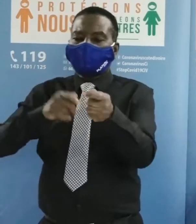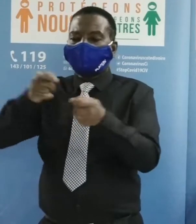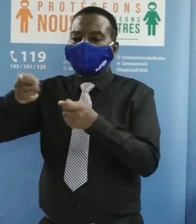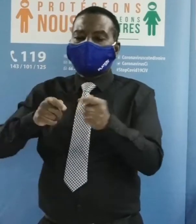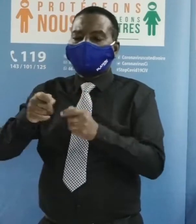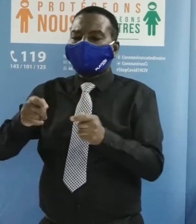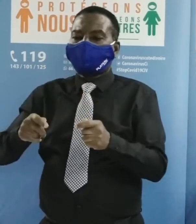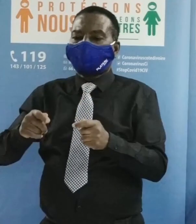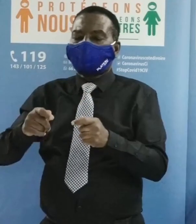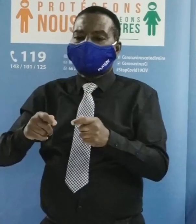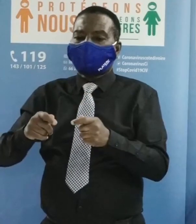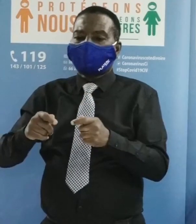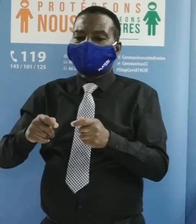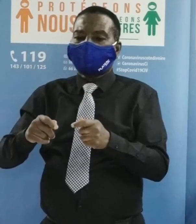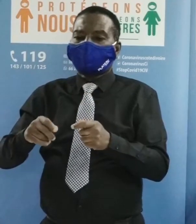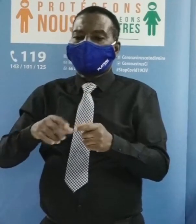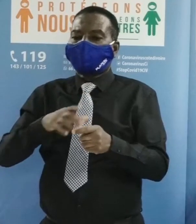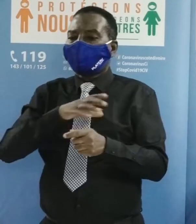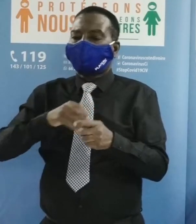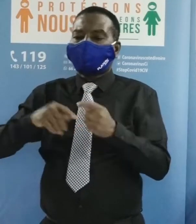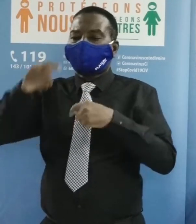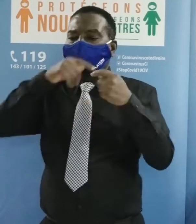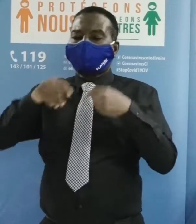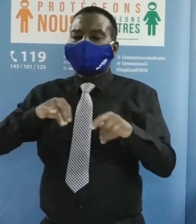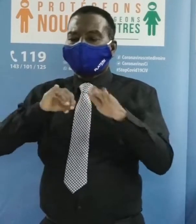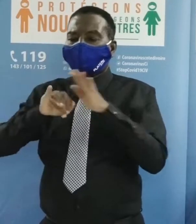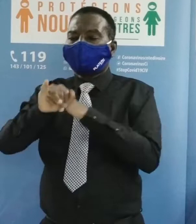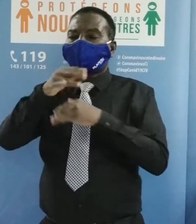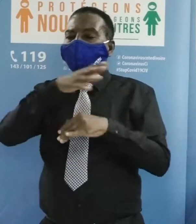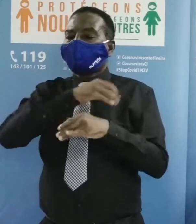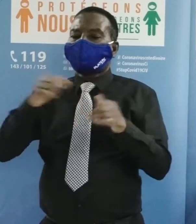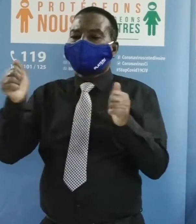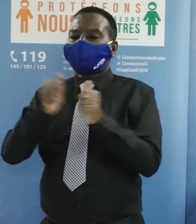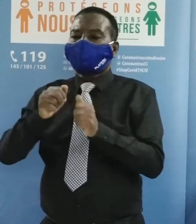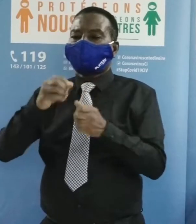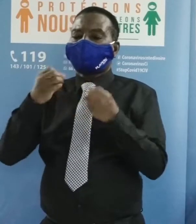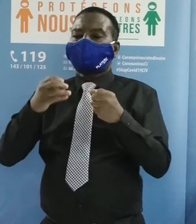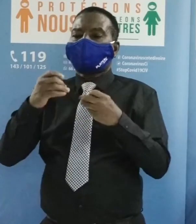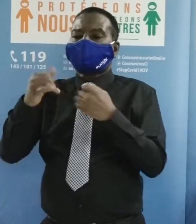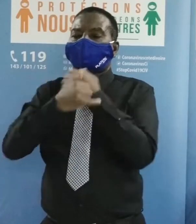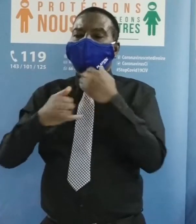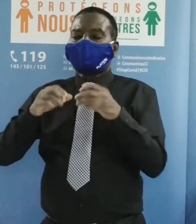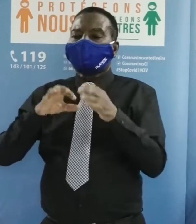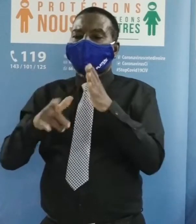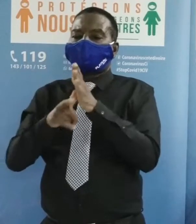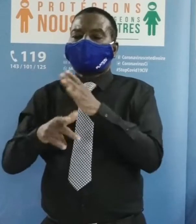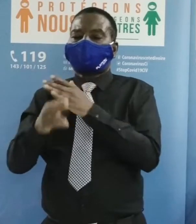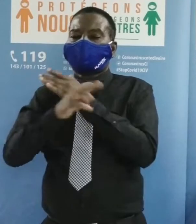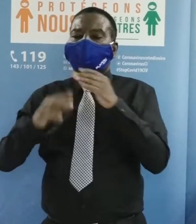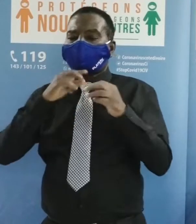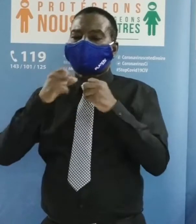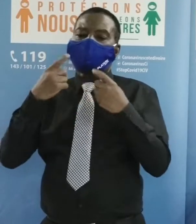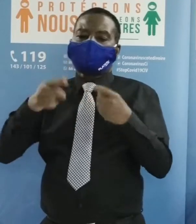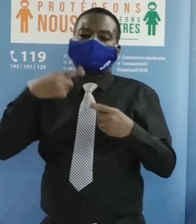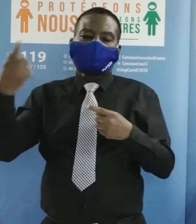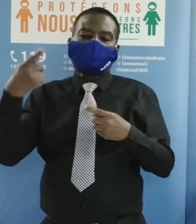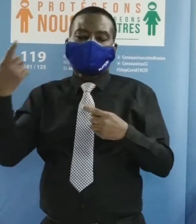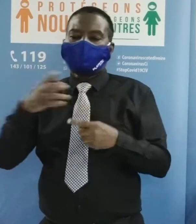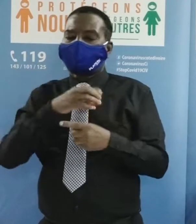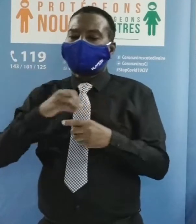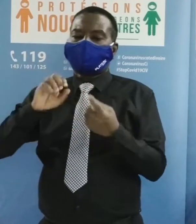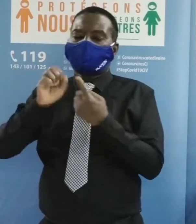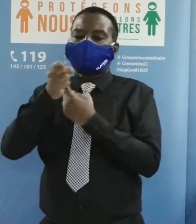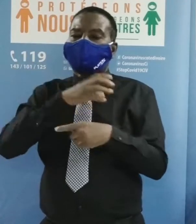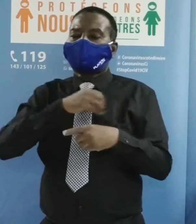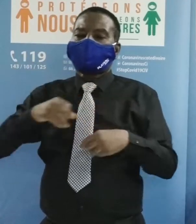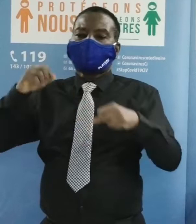multiculturels les trafics tant en interne qu'avec de nombreux pays de la sous région sont réguliers situation à l'origine